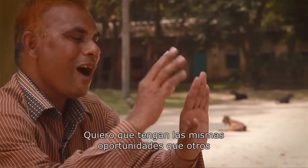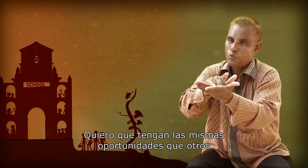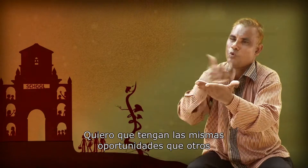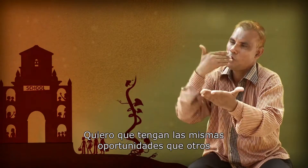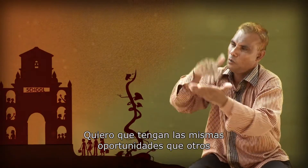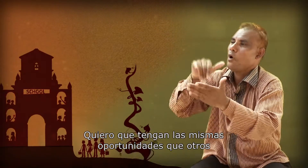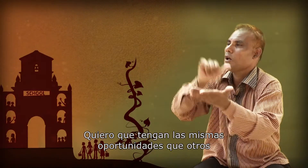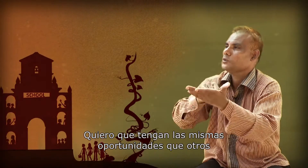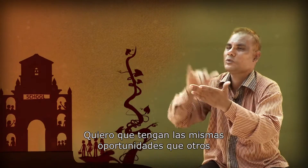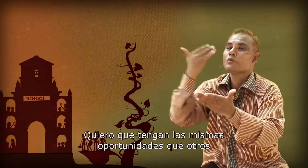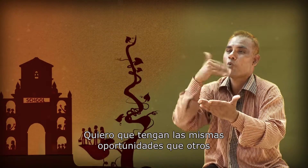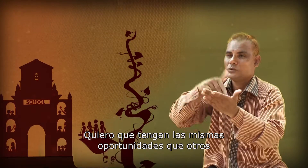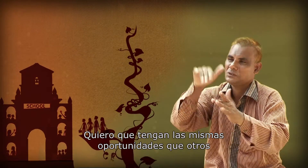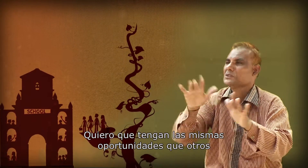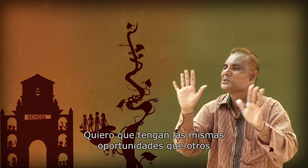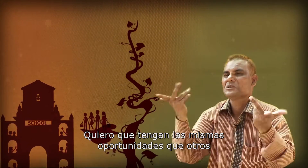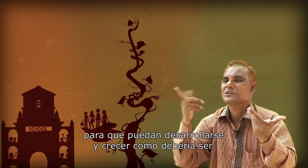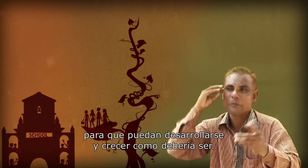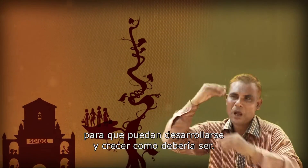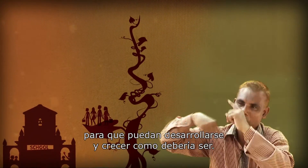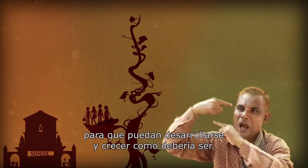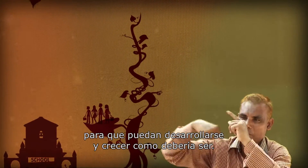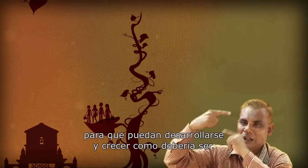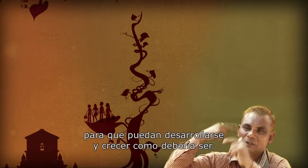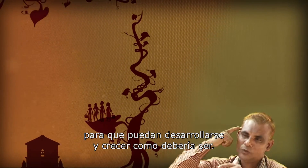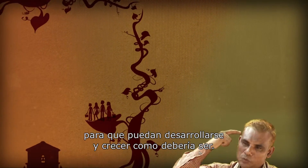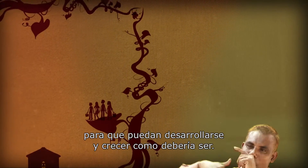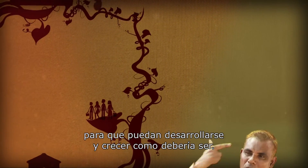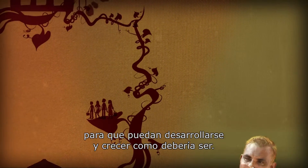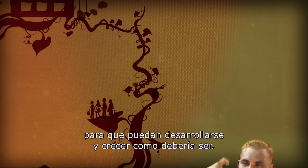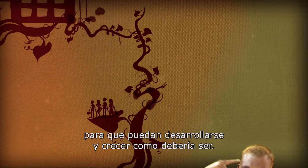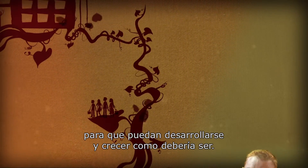Quiero que tengan las mismas oportunidades que otros para que puedan desarrollarse y crecer como debería ser.